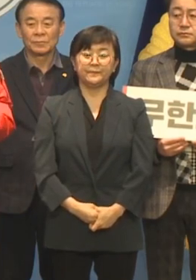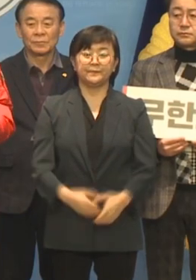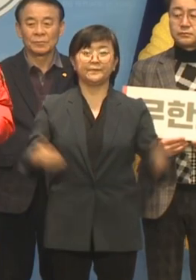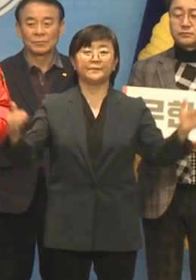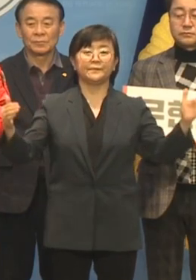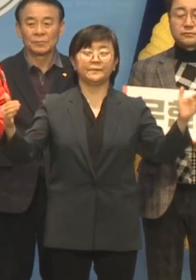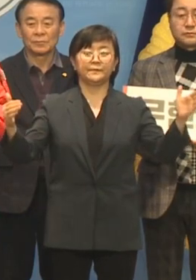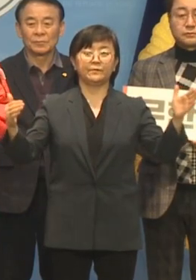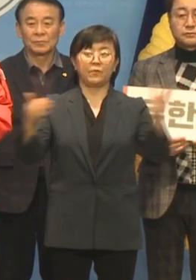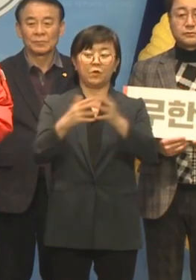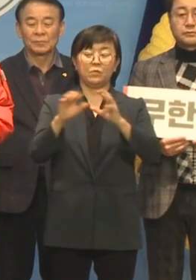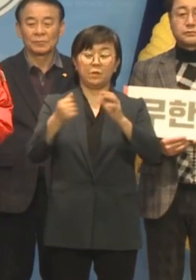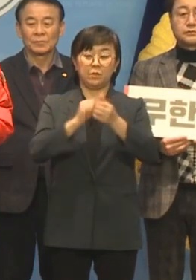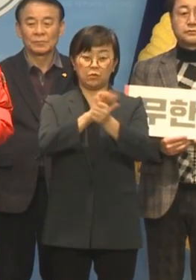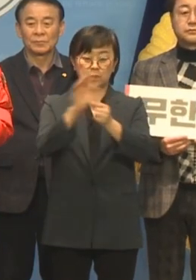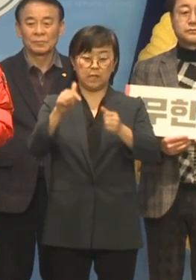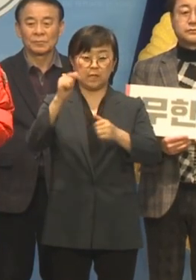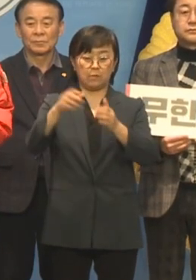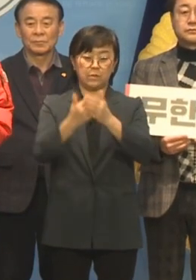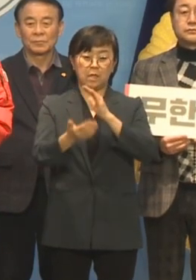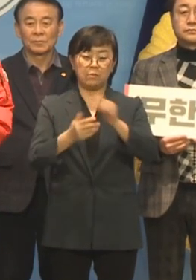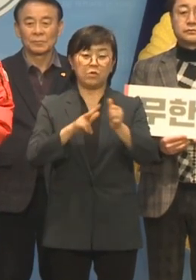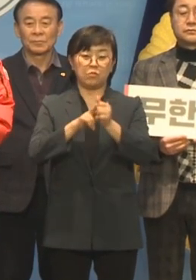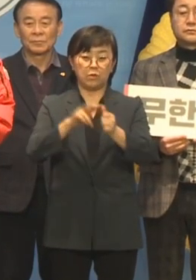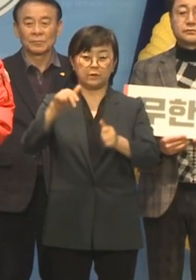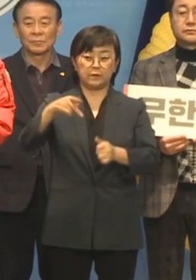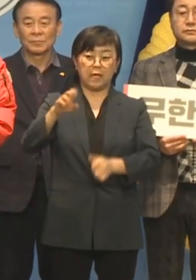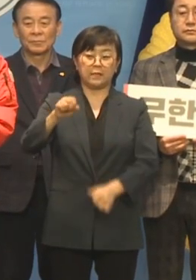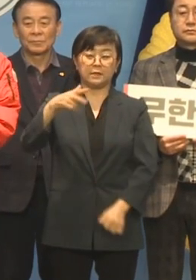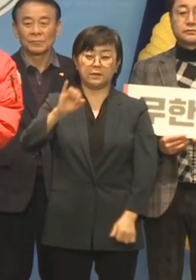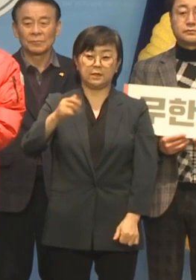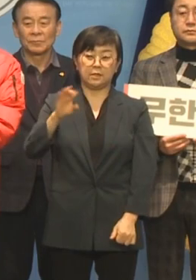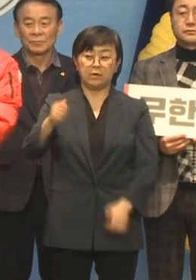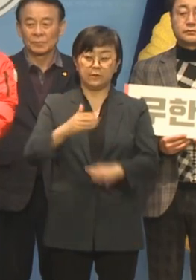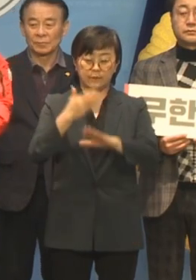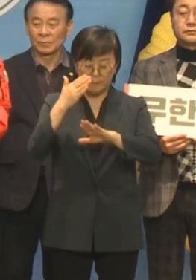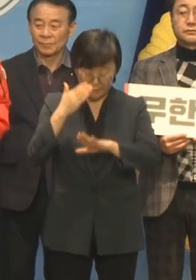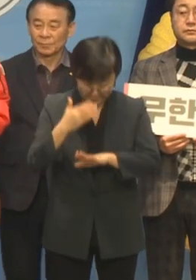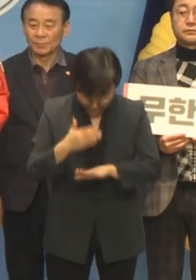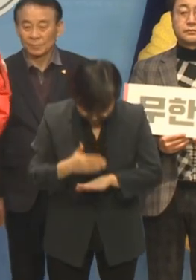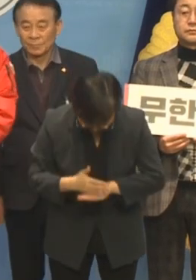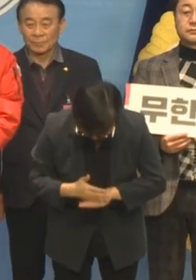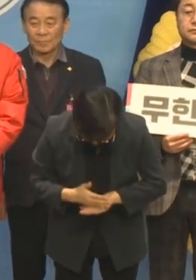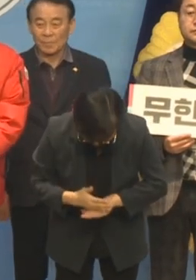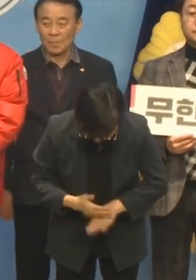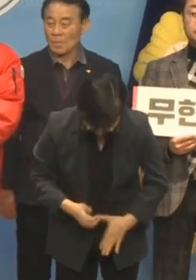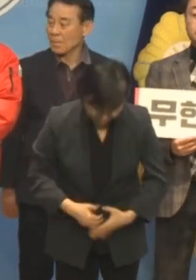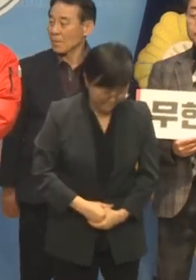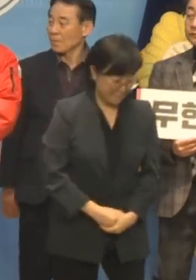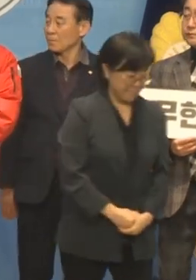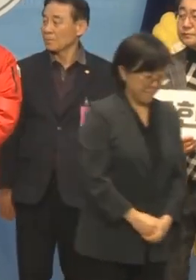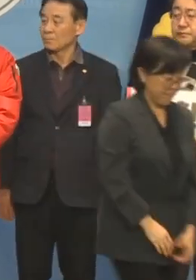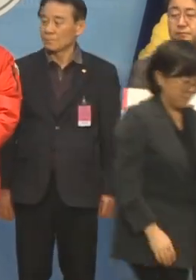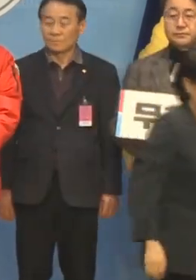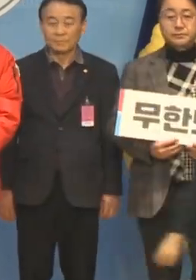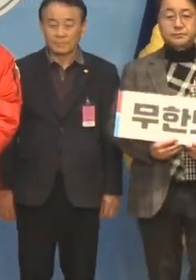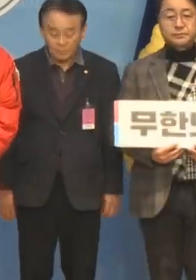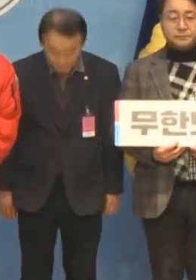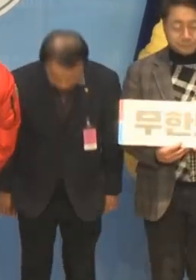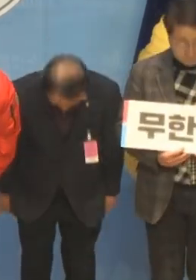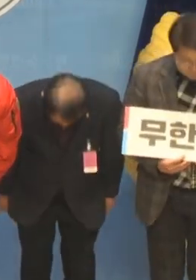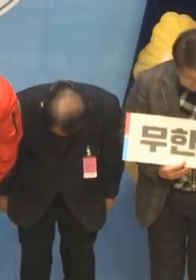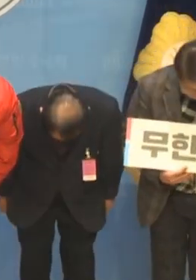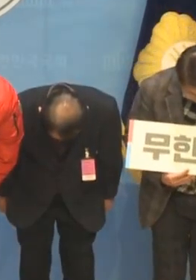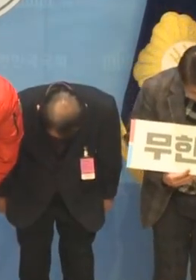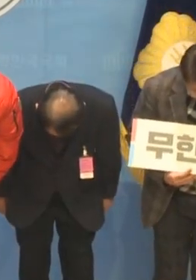이상 국민의힘 동작갑 예비후보 장진영이었습니다. 감사합니다. 동네.